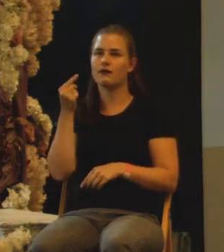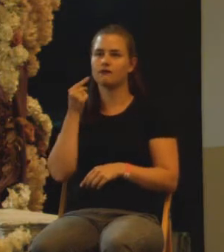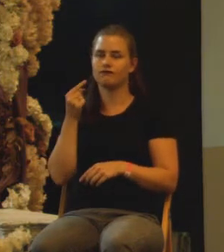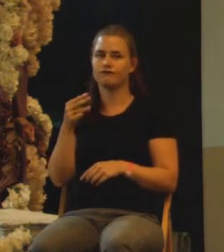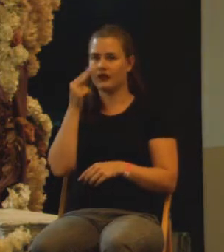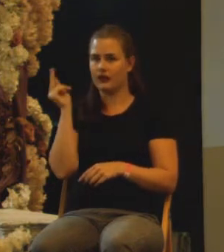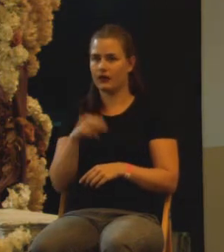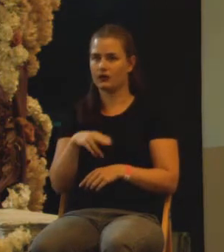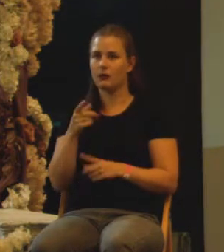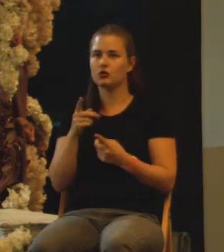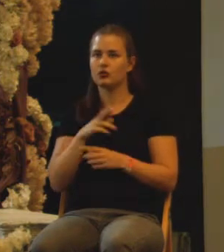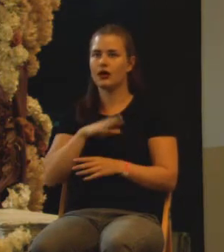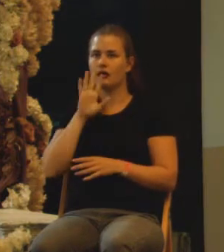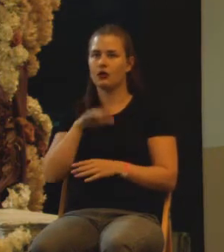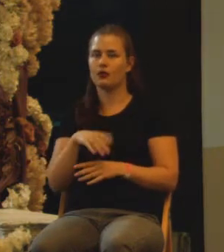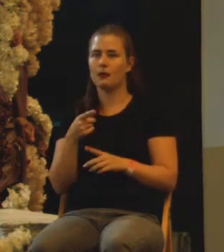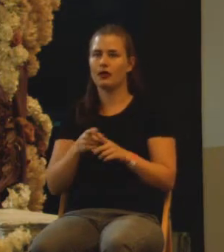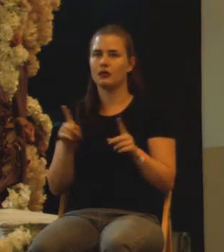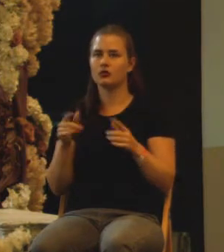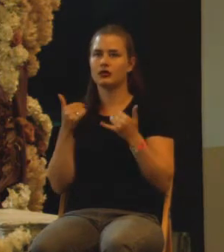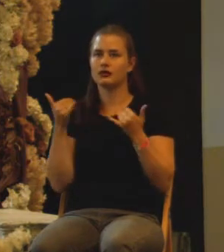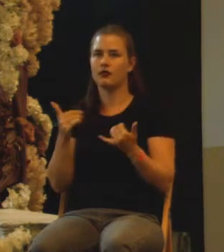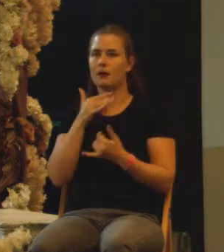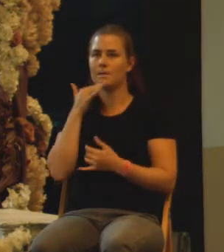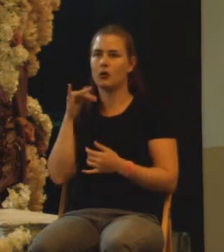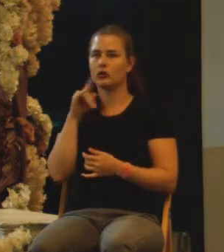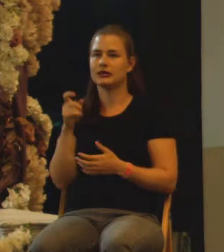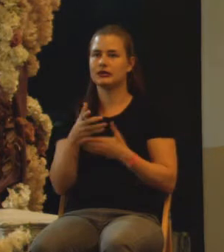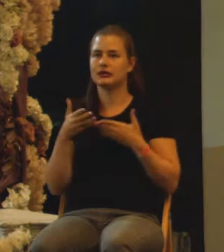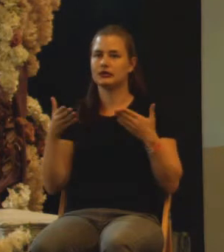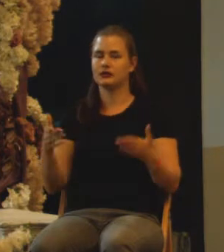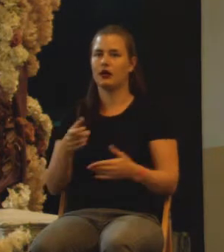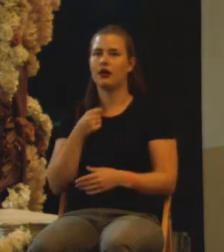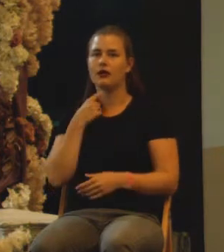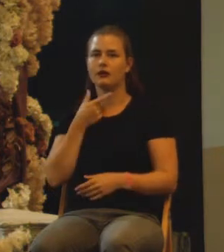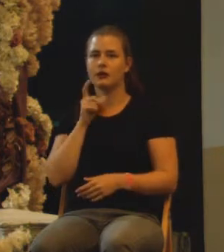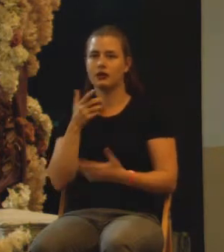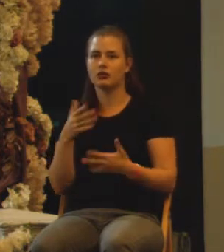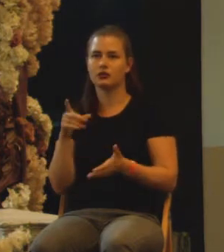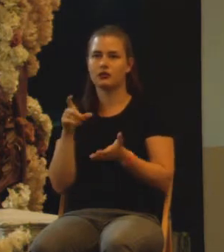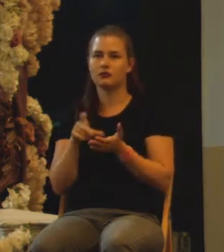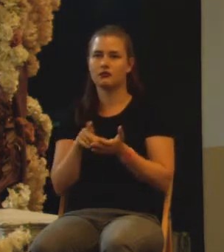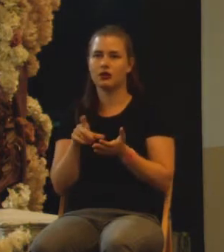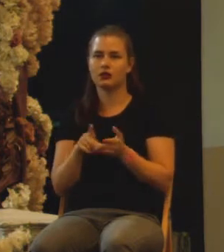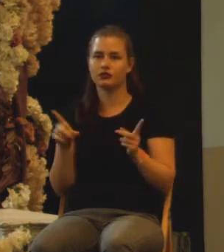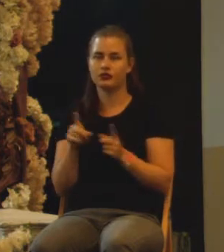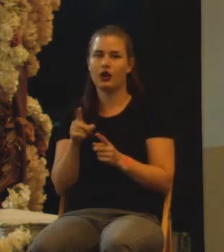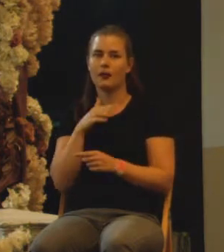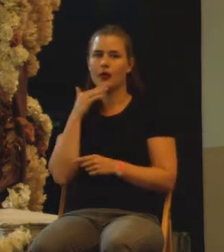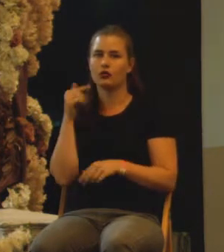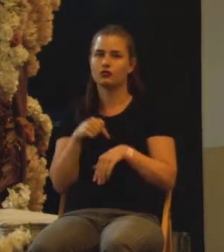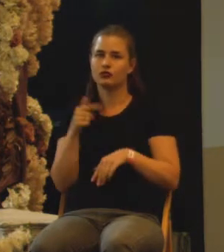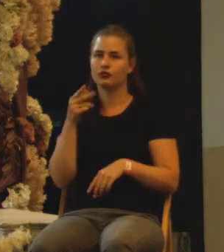это не люблю? Потому что сегодня многие из нас выпили уже бокал чего-то, а многие из нас чувствуют еще